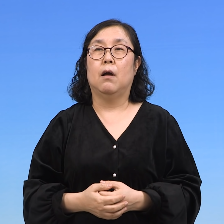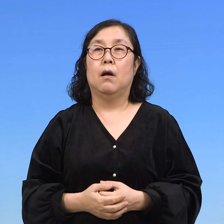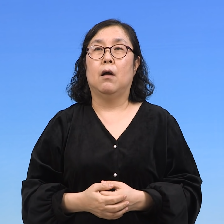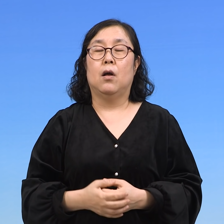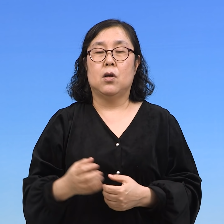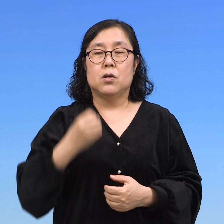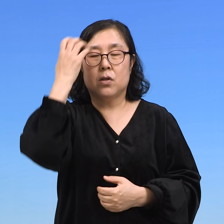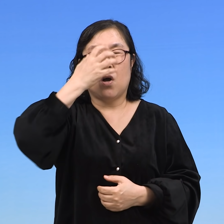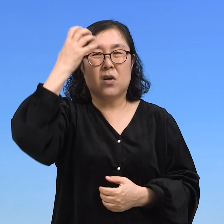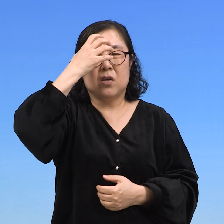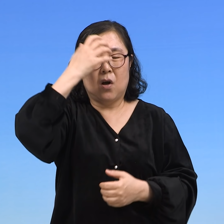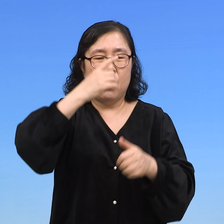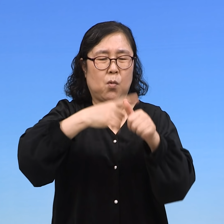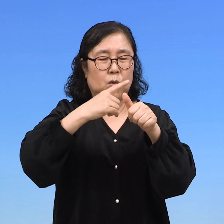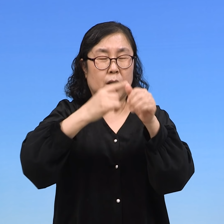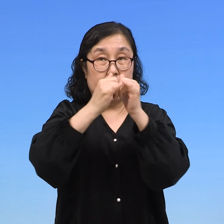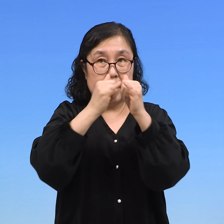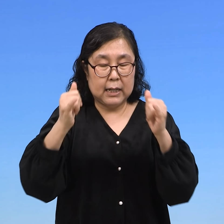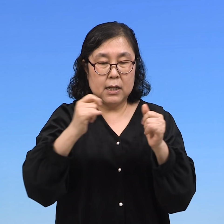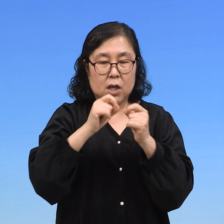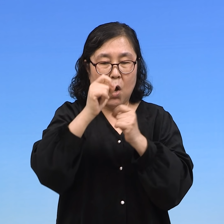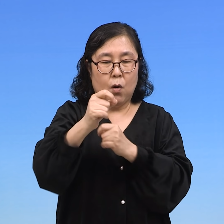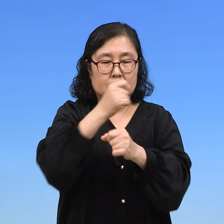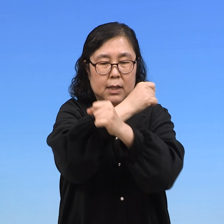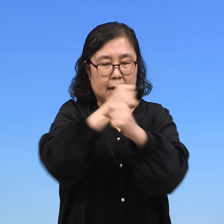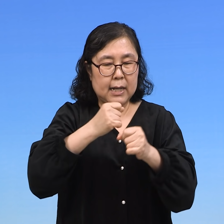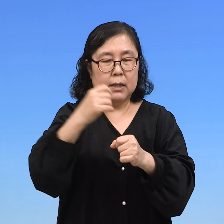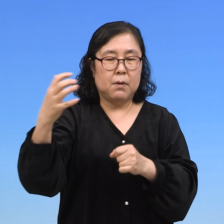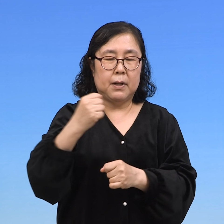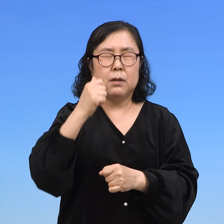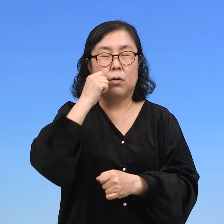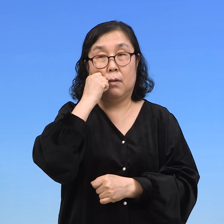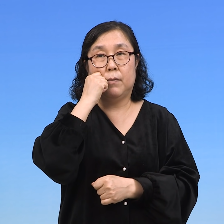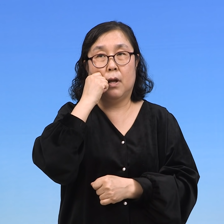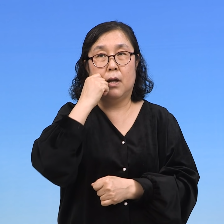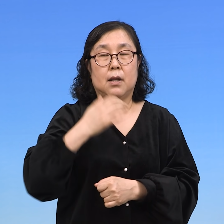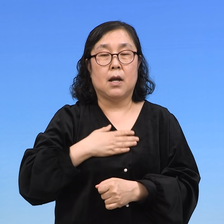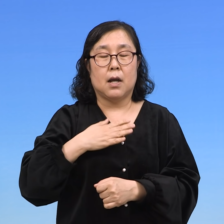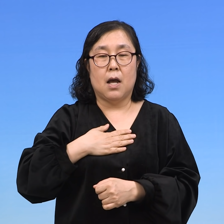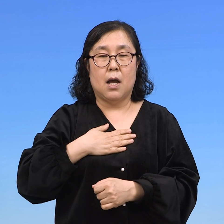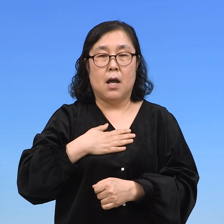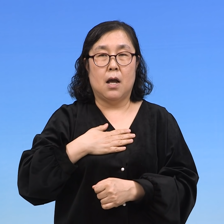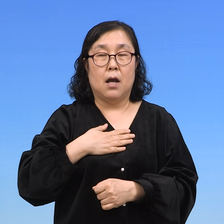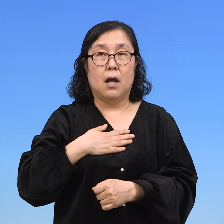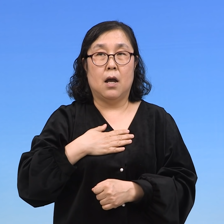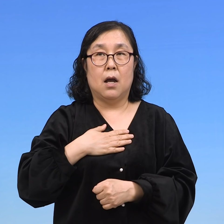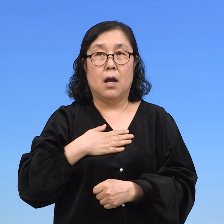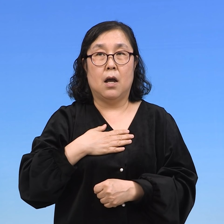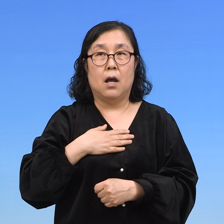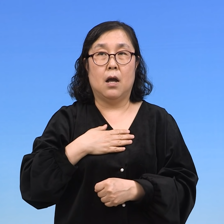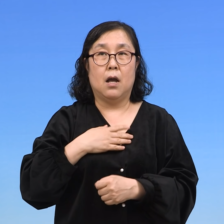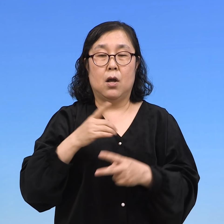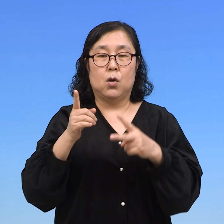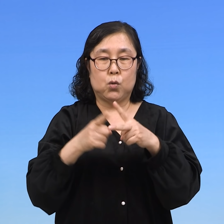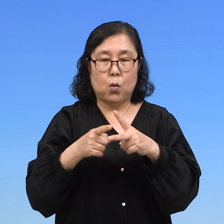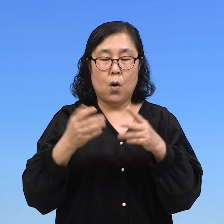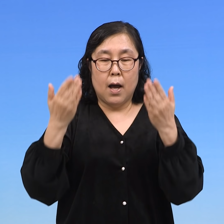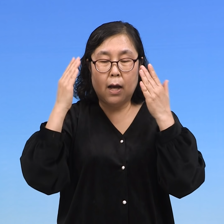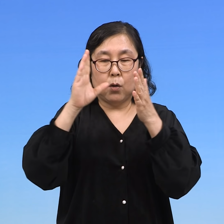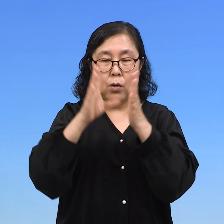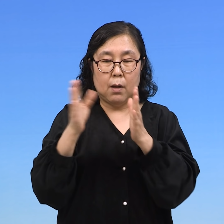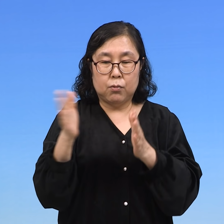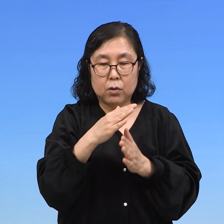이 성령을 못 오가는 자는 영원히 사하심을 얻지 못한다 이건 제가 초등학교 때부터 교회에서 들었던 이야기예요 저는 이